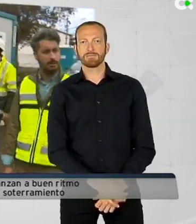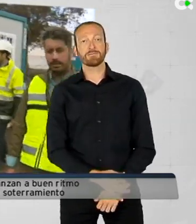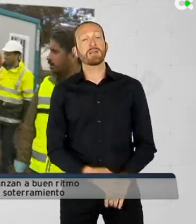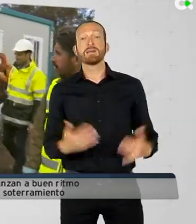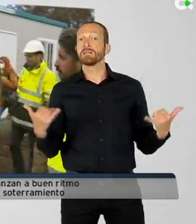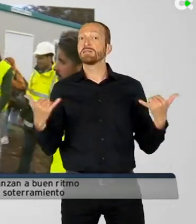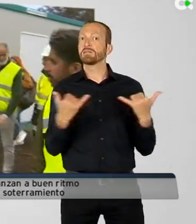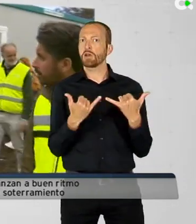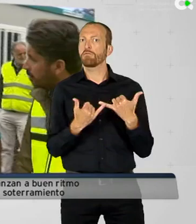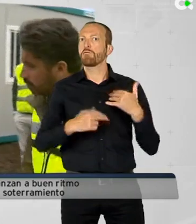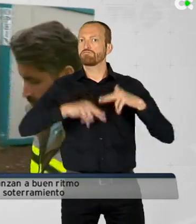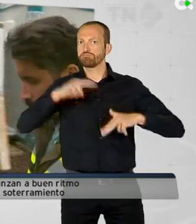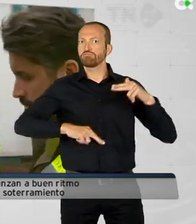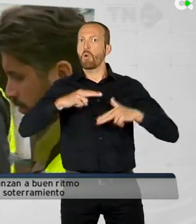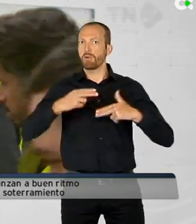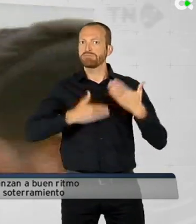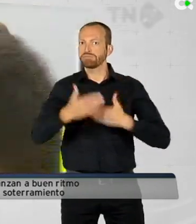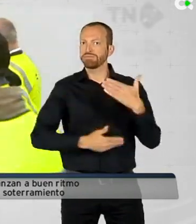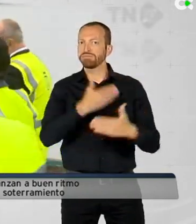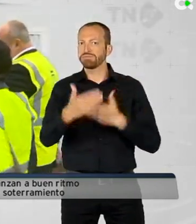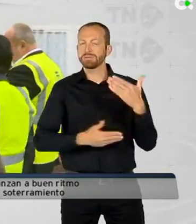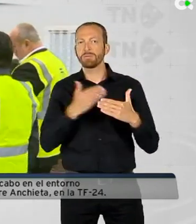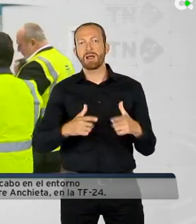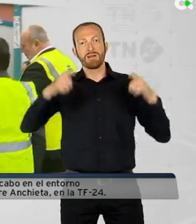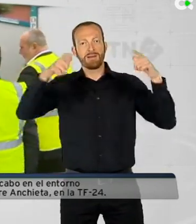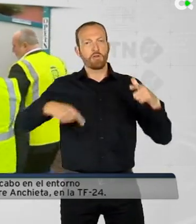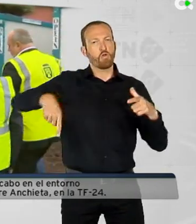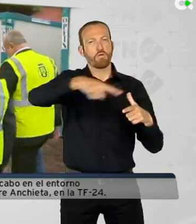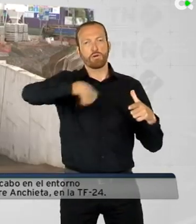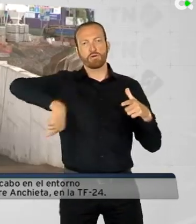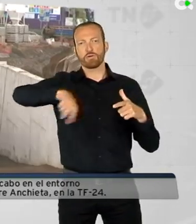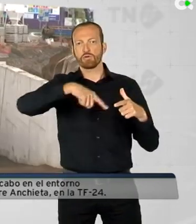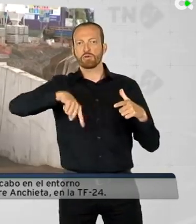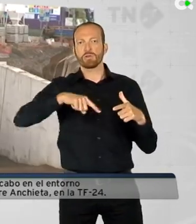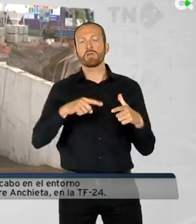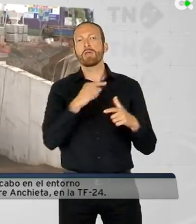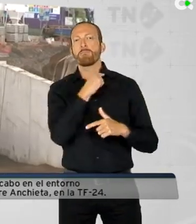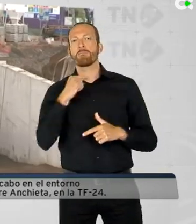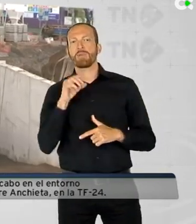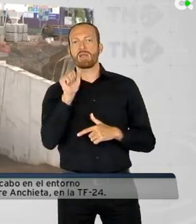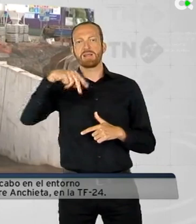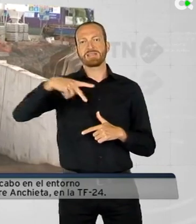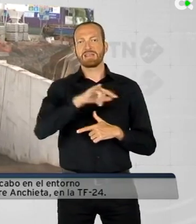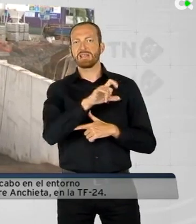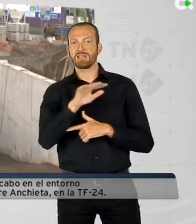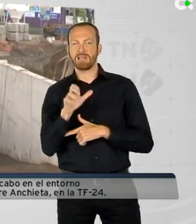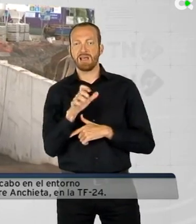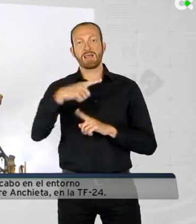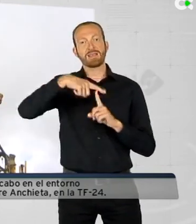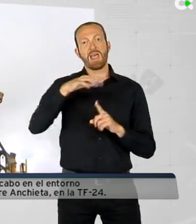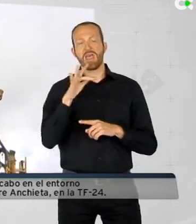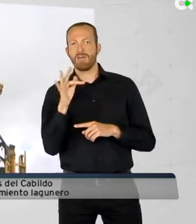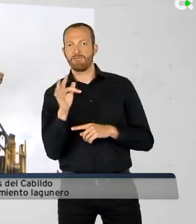En Tenerife avanzan a buen ritmo las obras de soterramiento que se llevan a cabo en el entorno de la rotonda del Padre Ancheta, en la